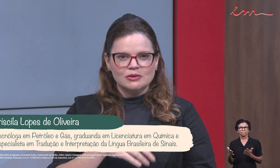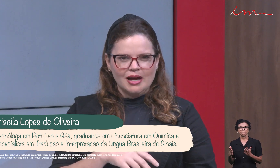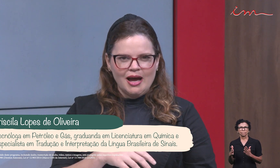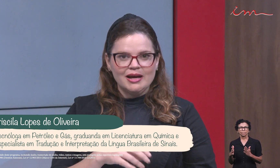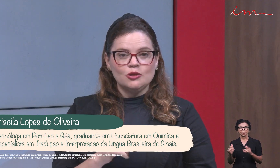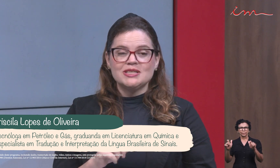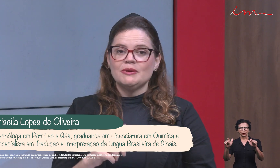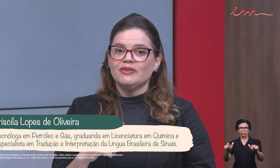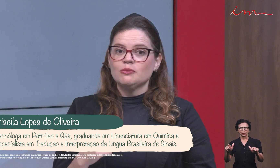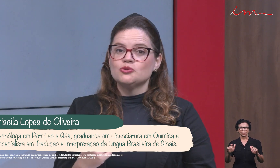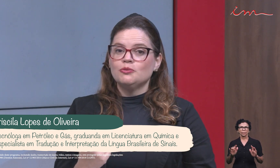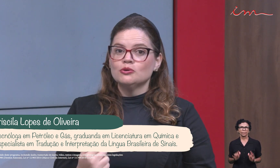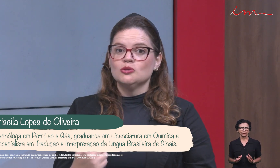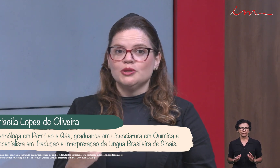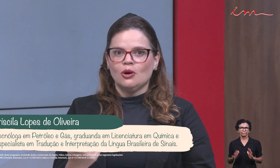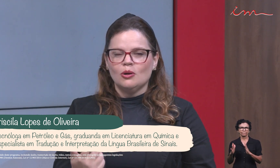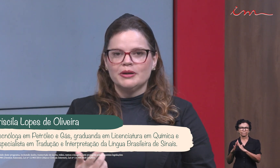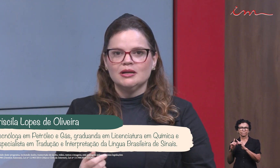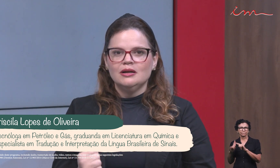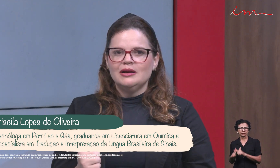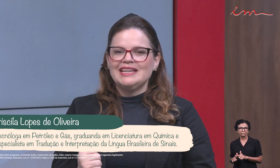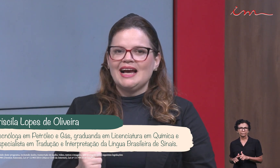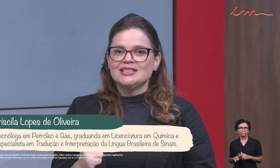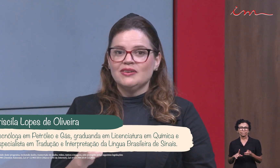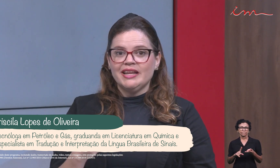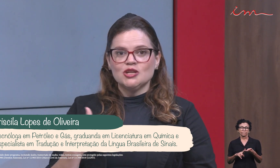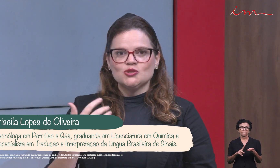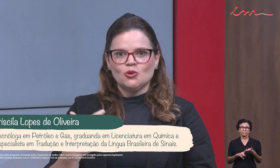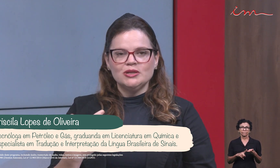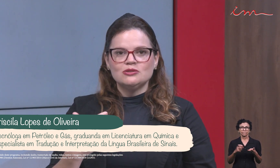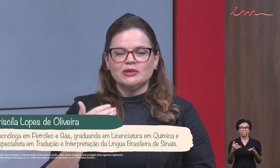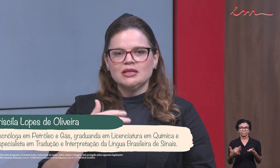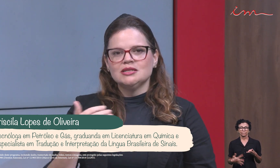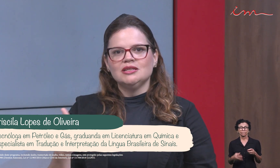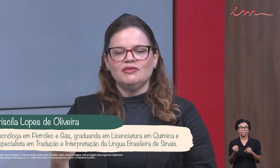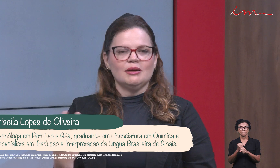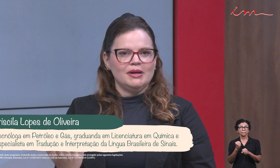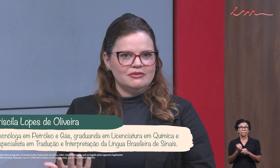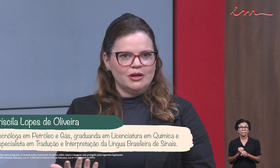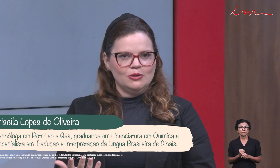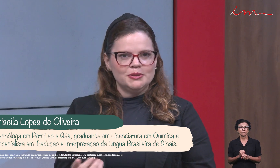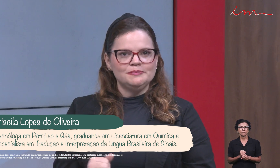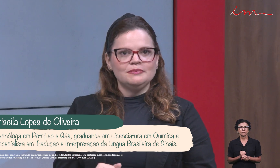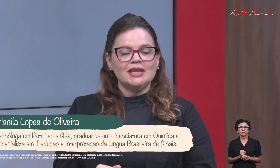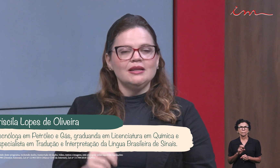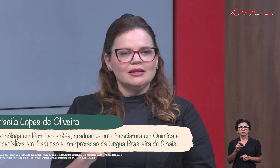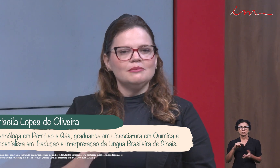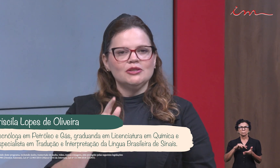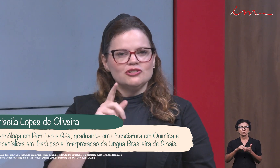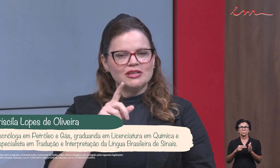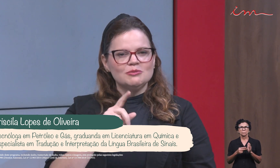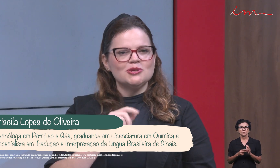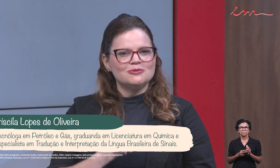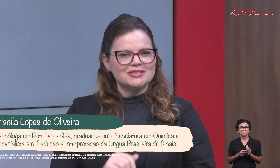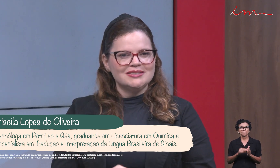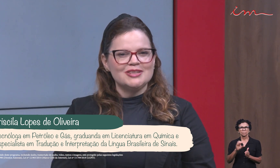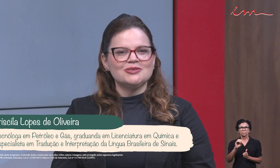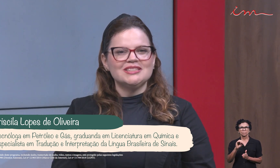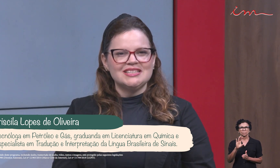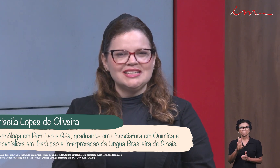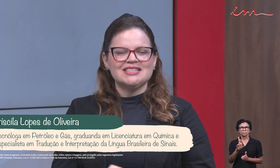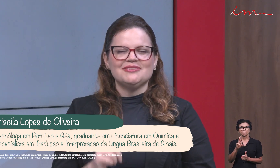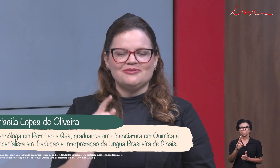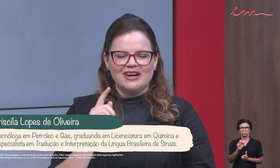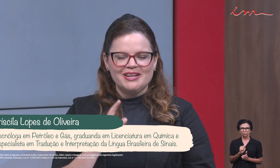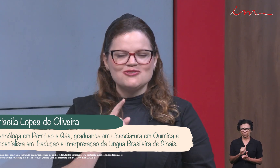trazer o lugar. Nós também falamos um pouco sobre obra e as variações do que significa a palavra obra. E lá também nós já temos alguns sinais